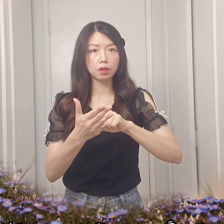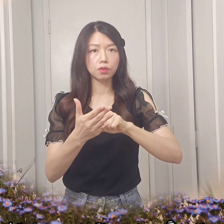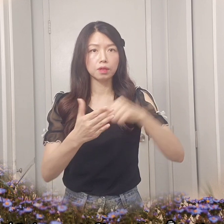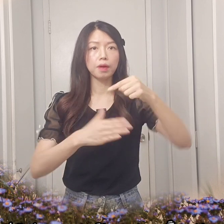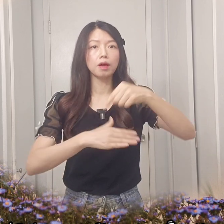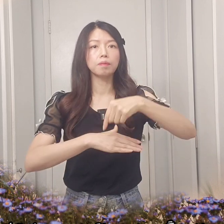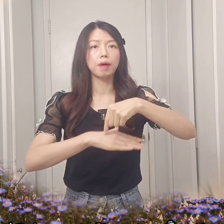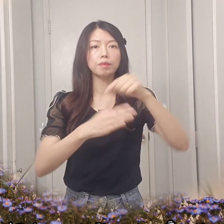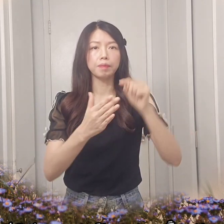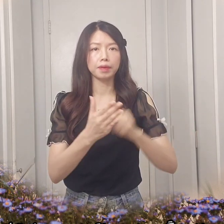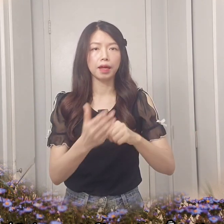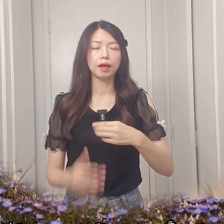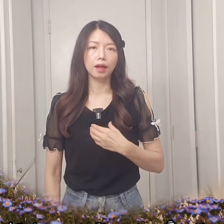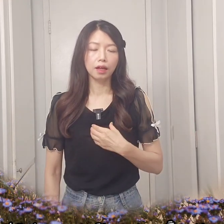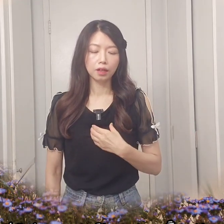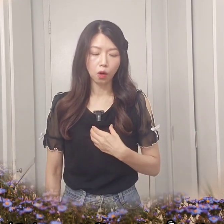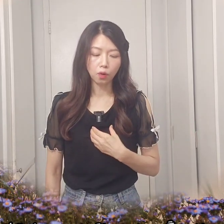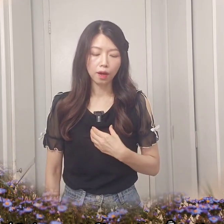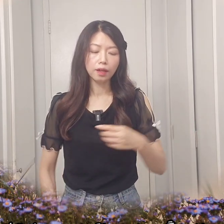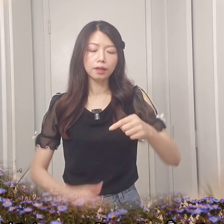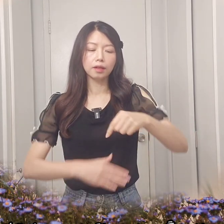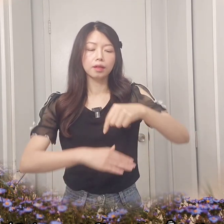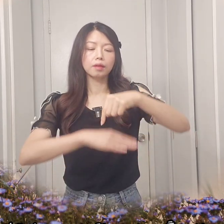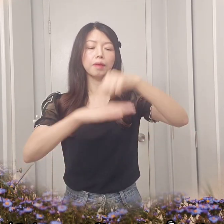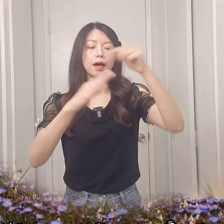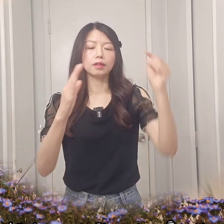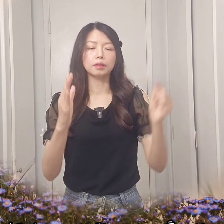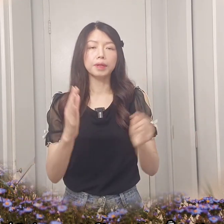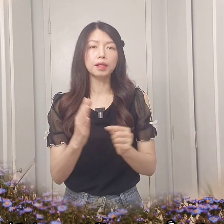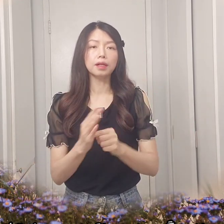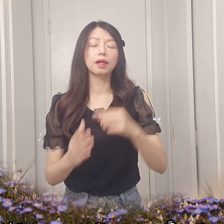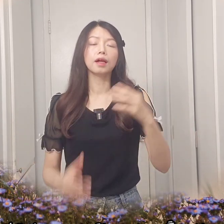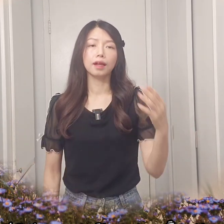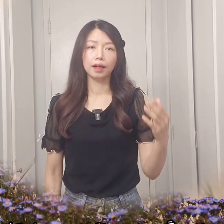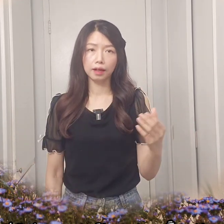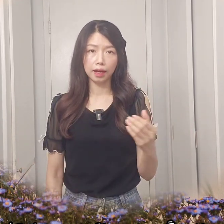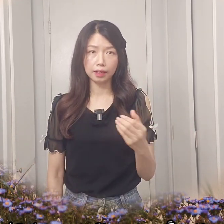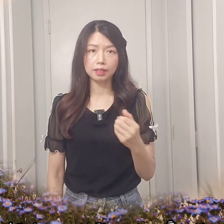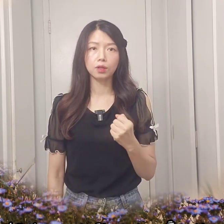한번 찍어주시면 마음입니다. 경외한 마음을